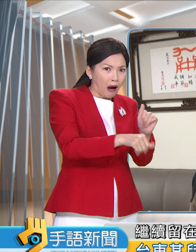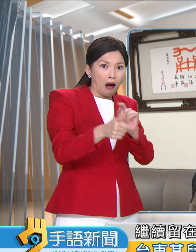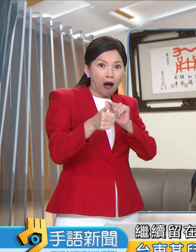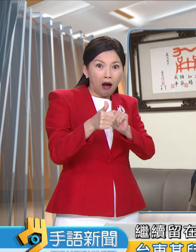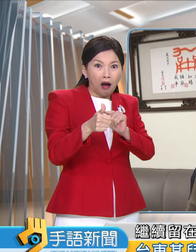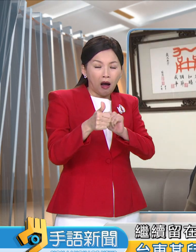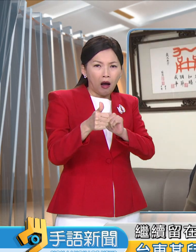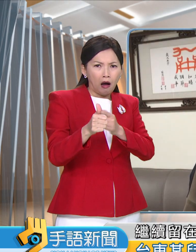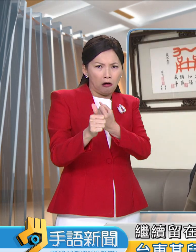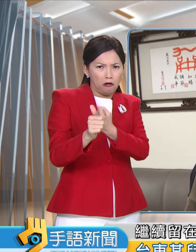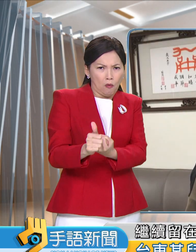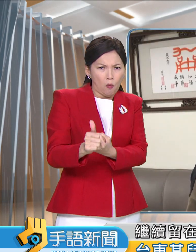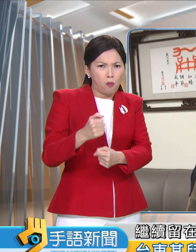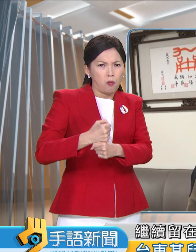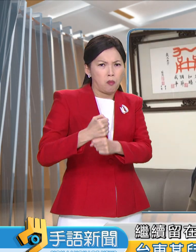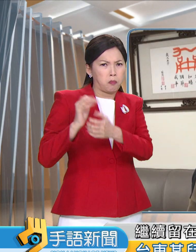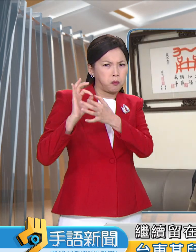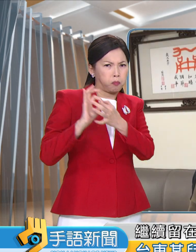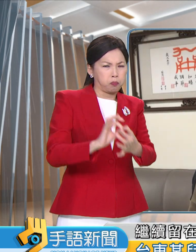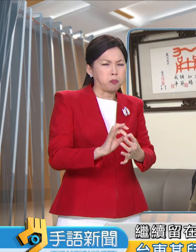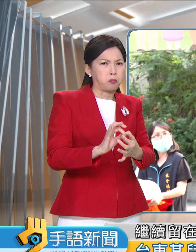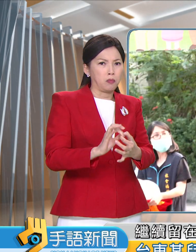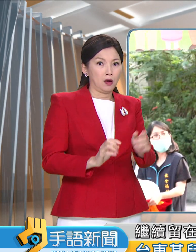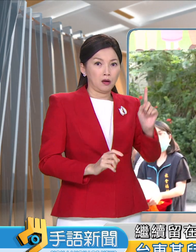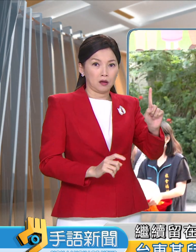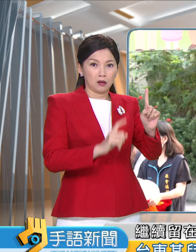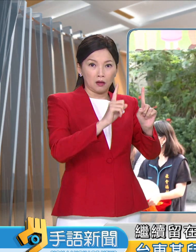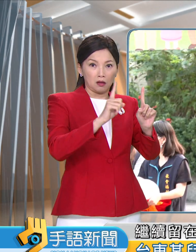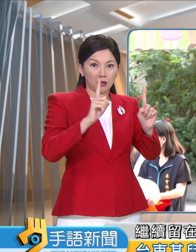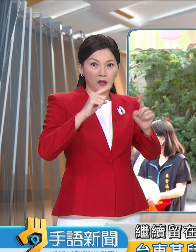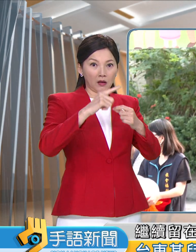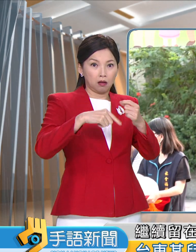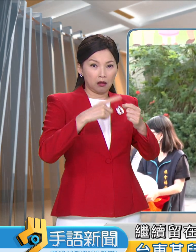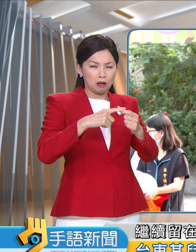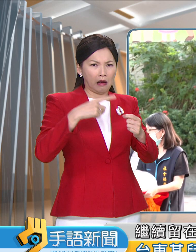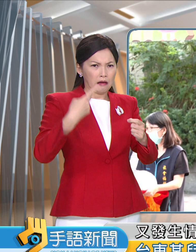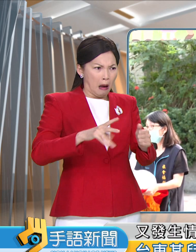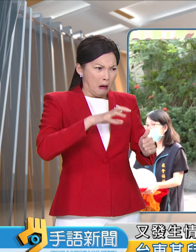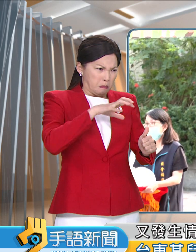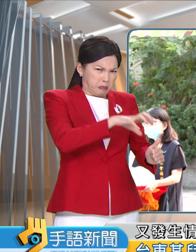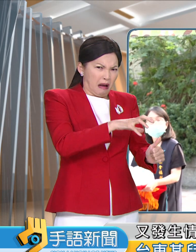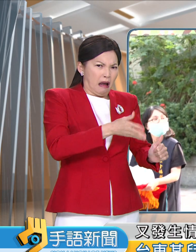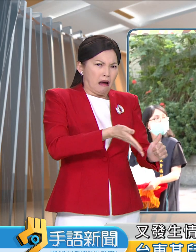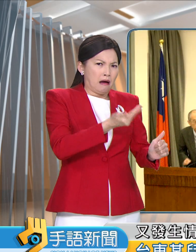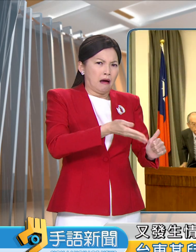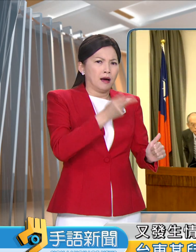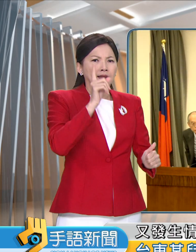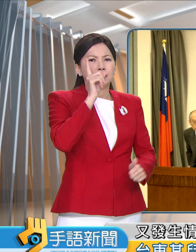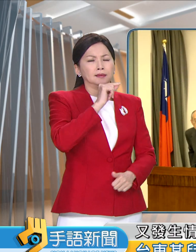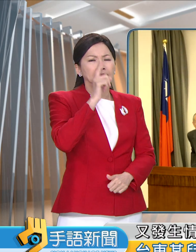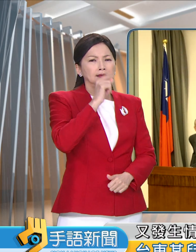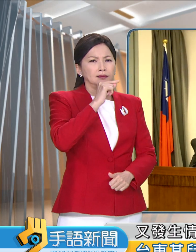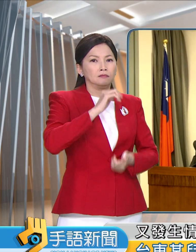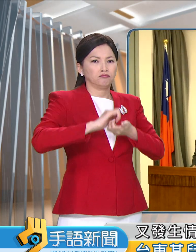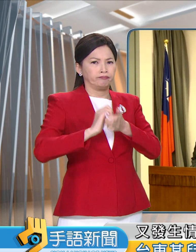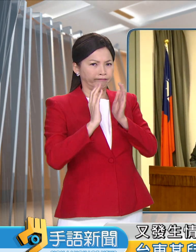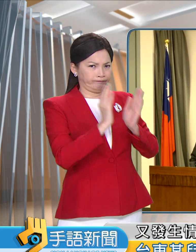机构服务，导致111年又发生了情节更严重的强制猥亵院生